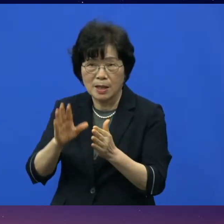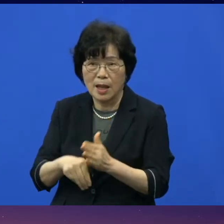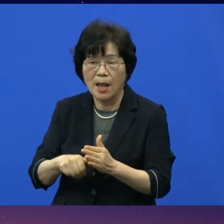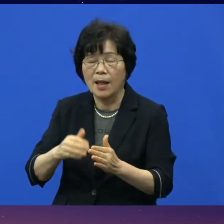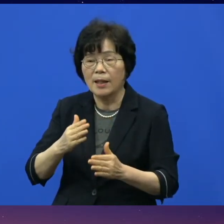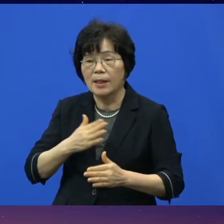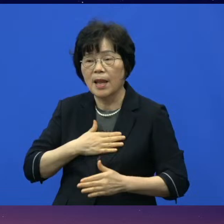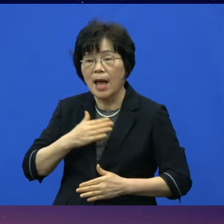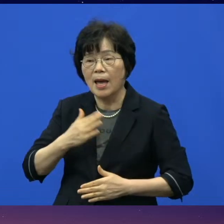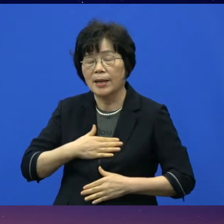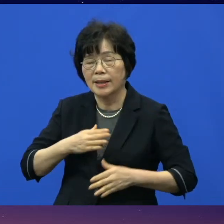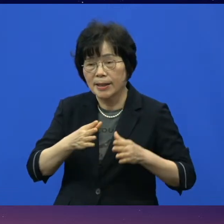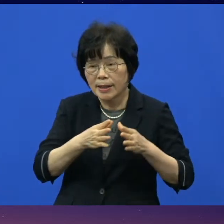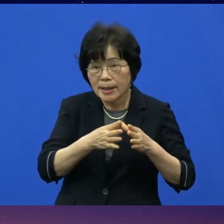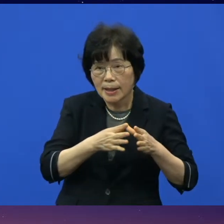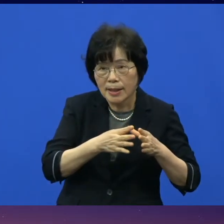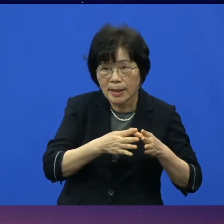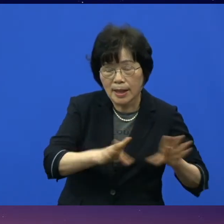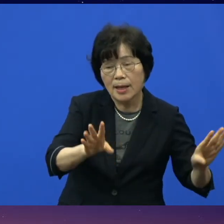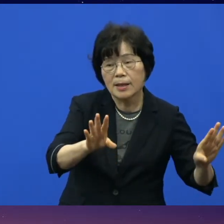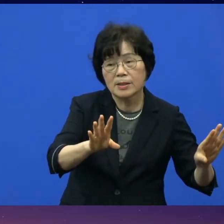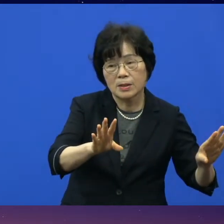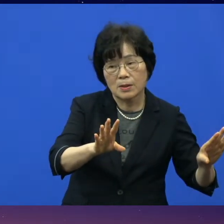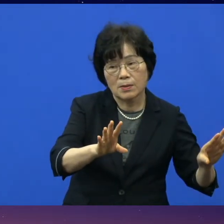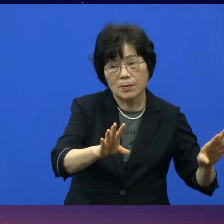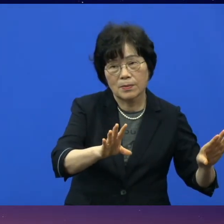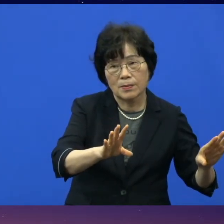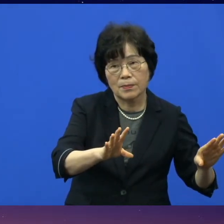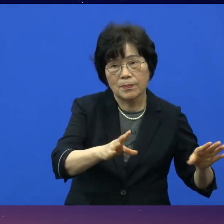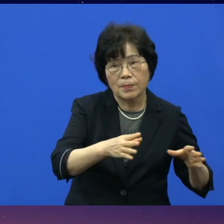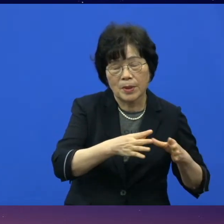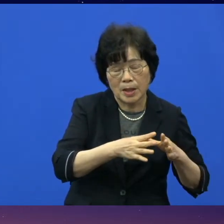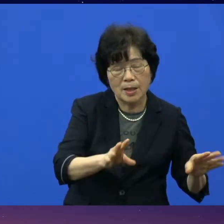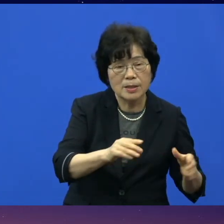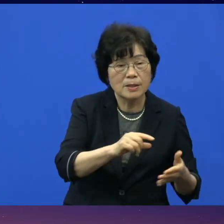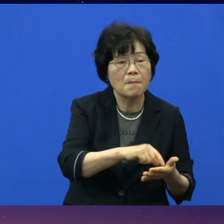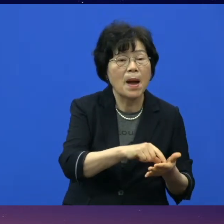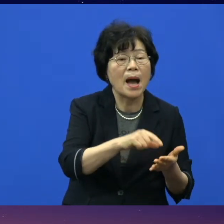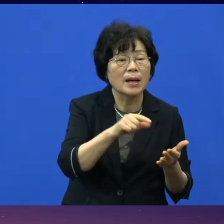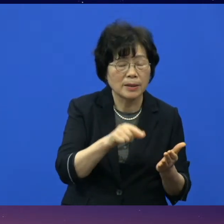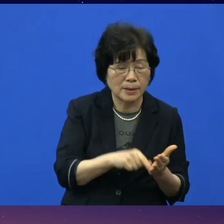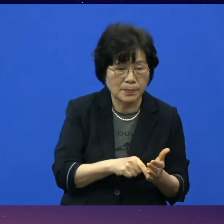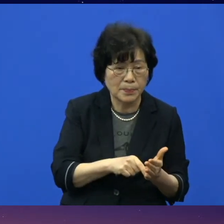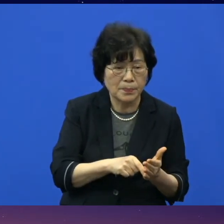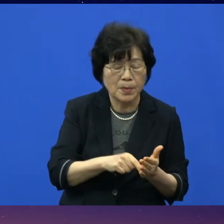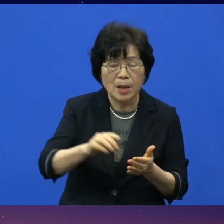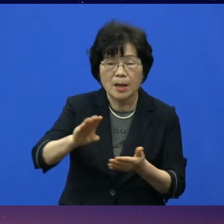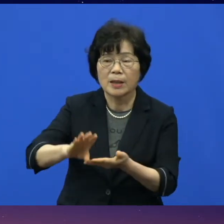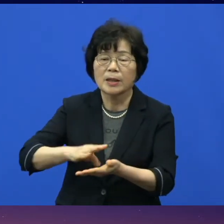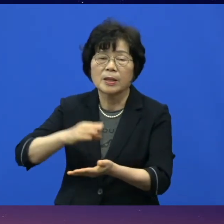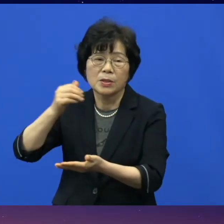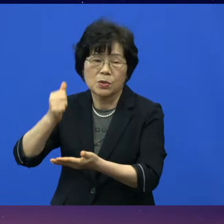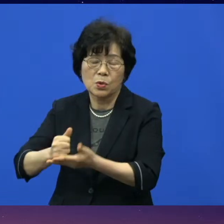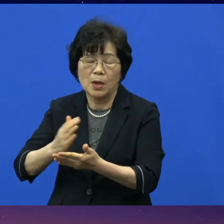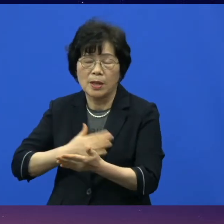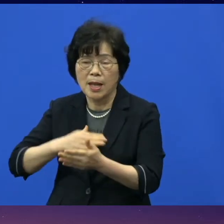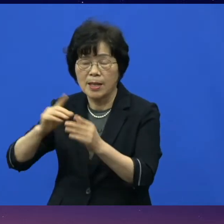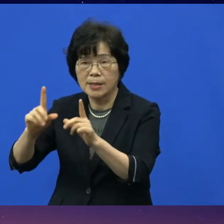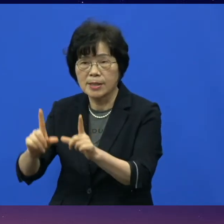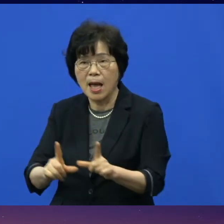나는 깨어질 대로 깨어진 만큼 우리 그리스도가 내 삶을